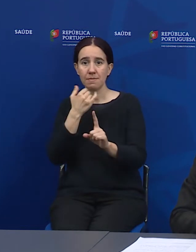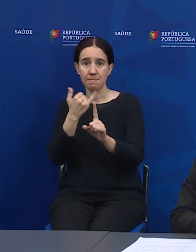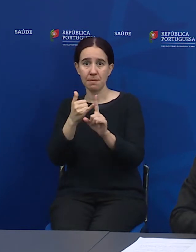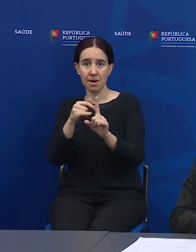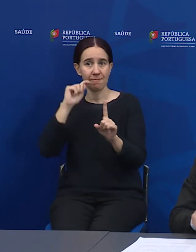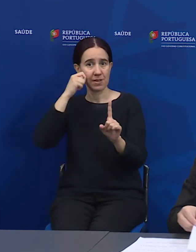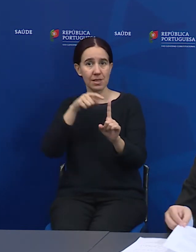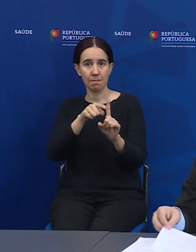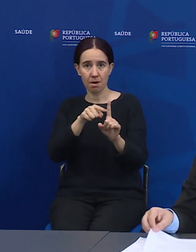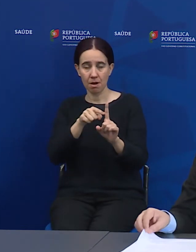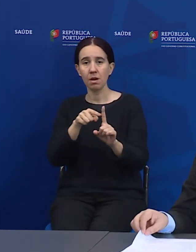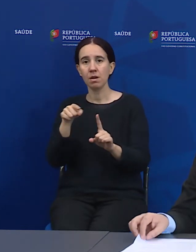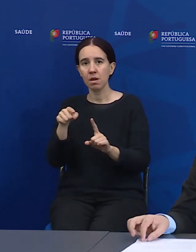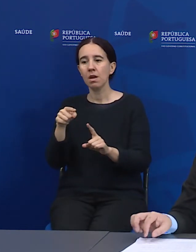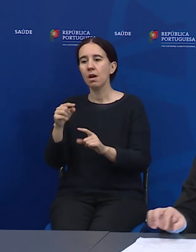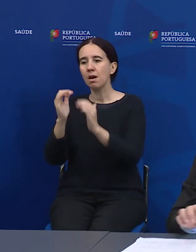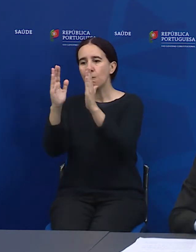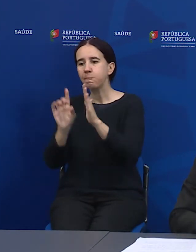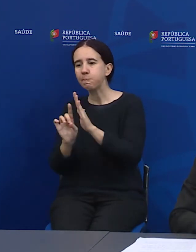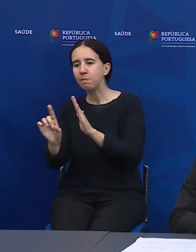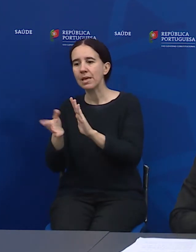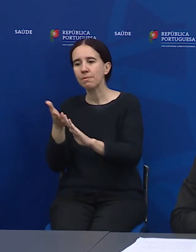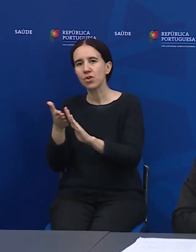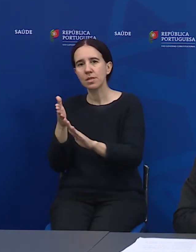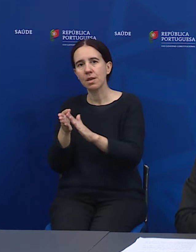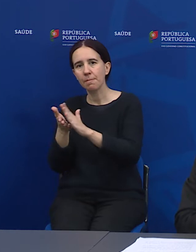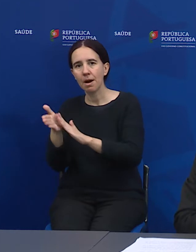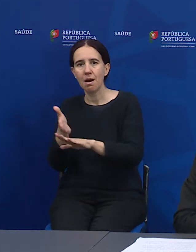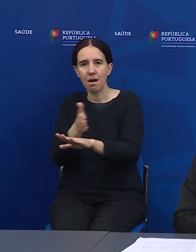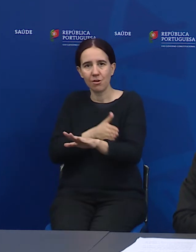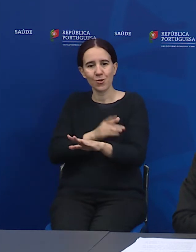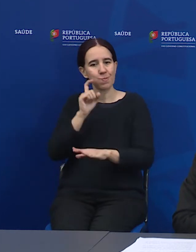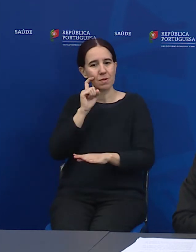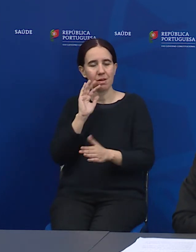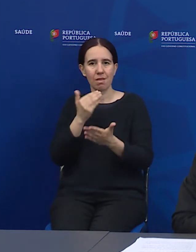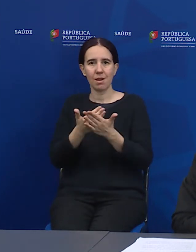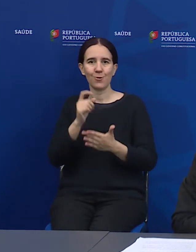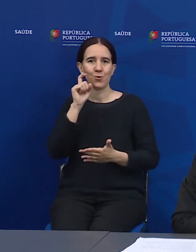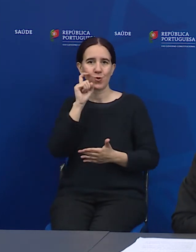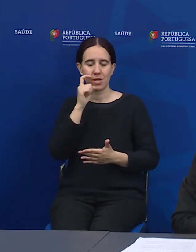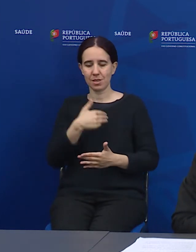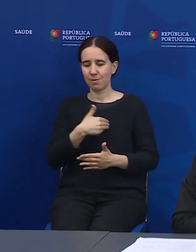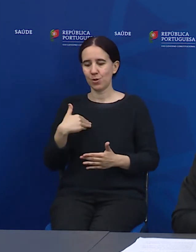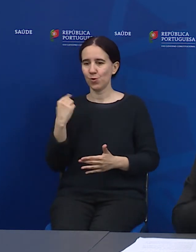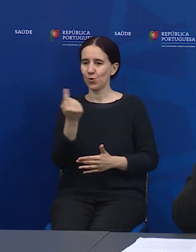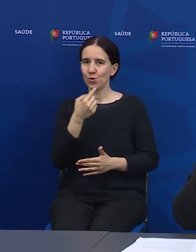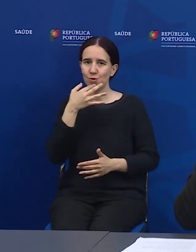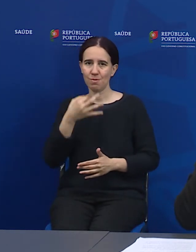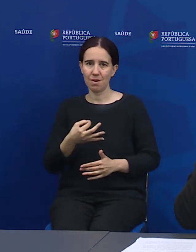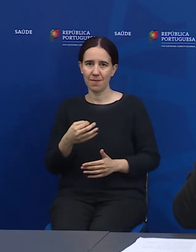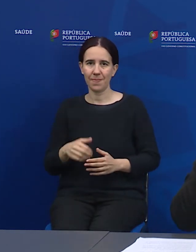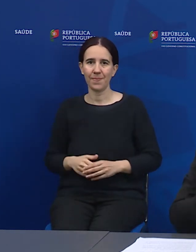doméstica antes da entrada nos abrigos de emergência forma a garantir a segurança ea saúde de